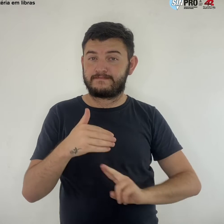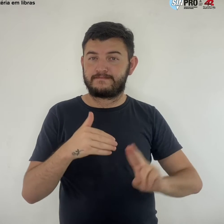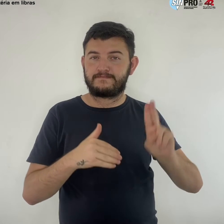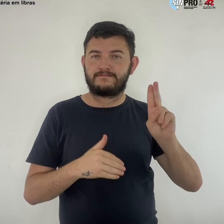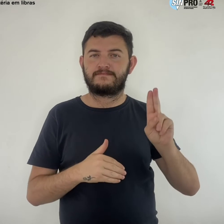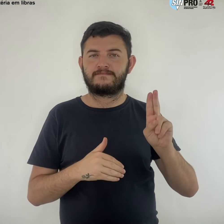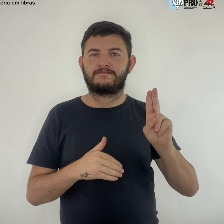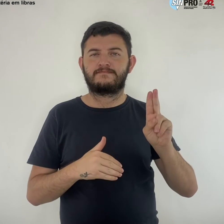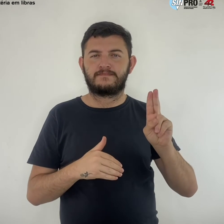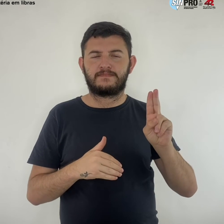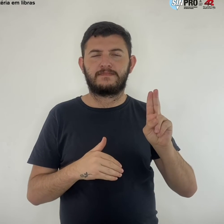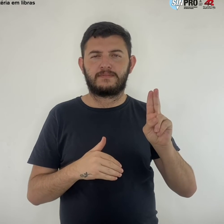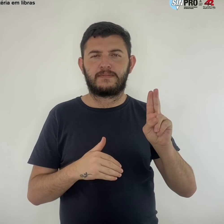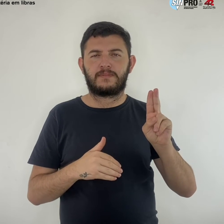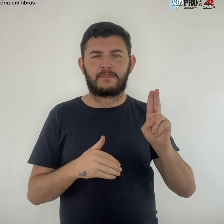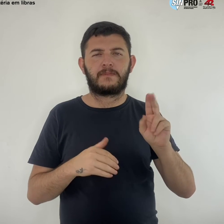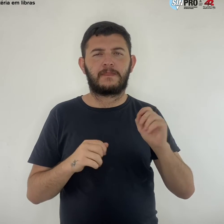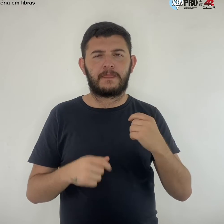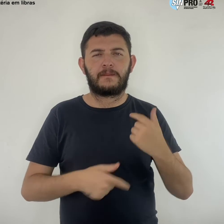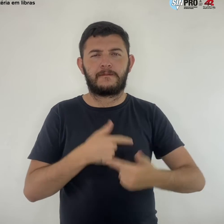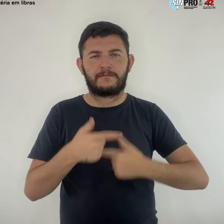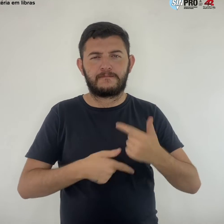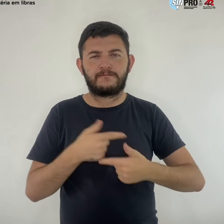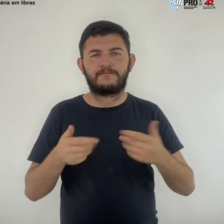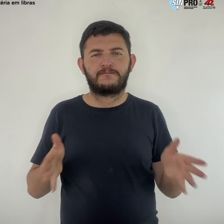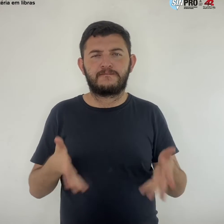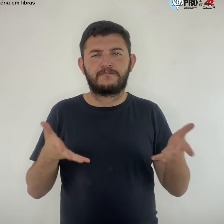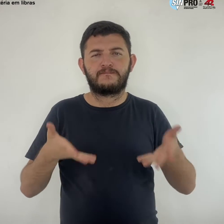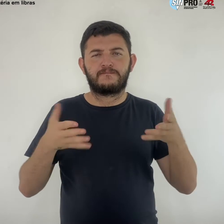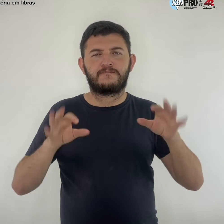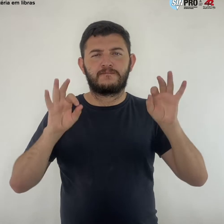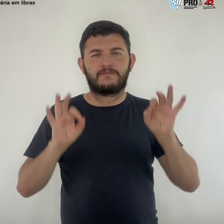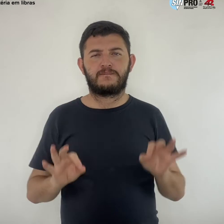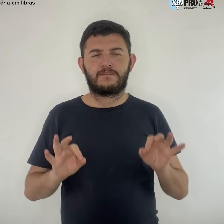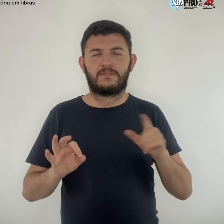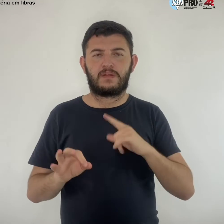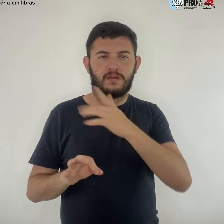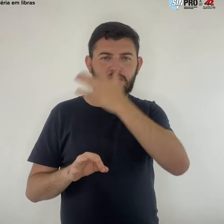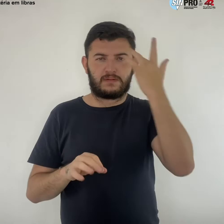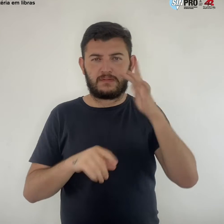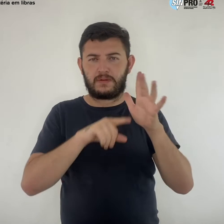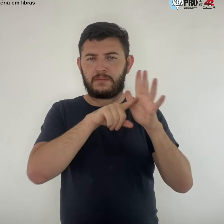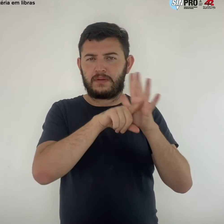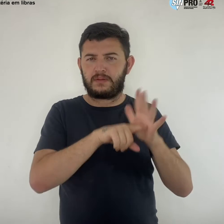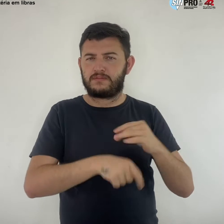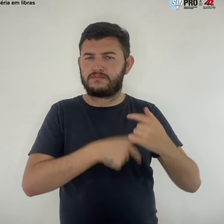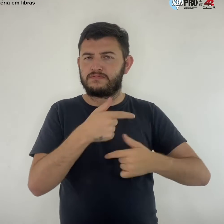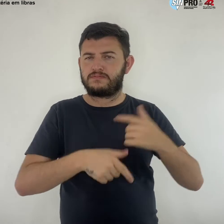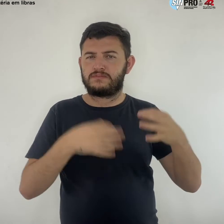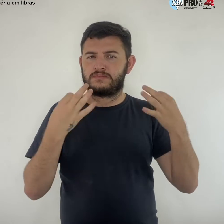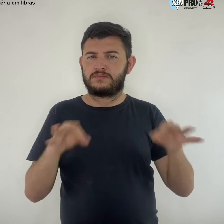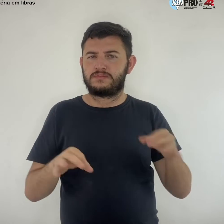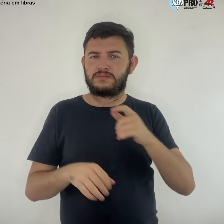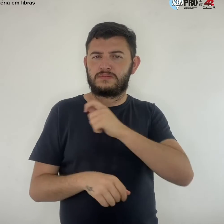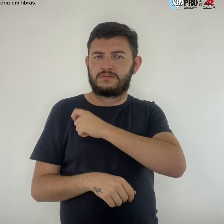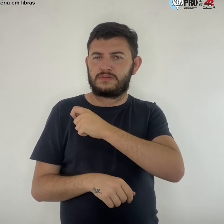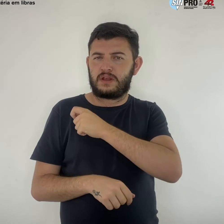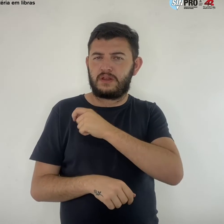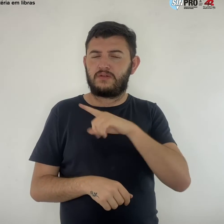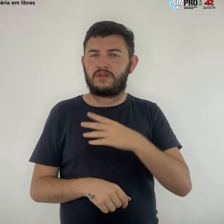Nossas universidades estavam a pleno vapor, com seus pesquisadores ativos e